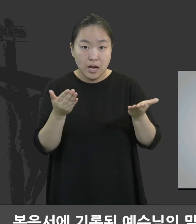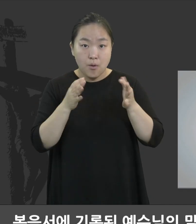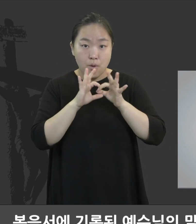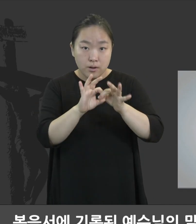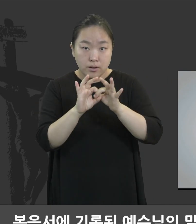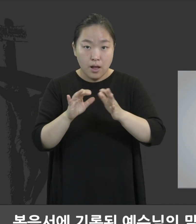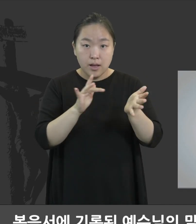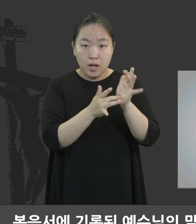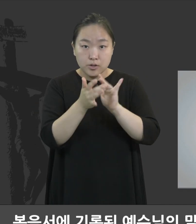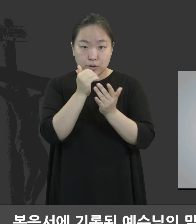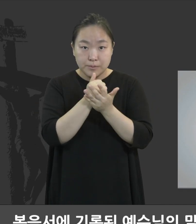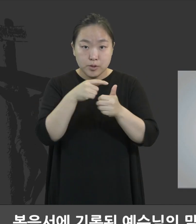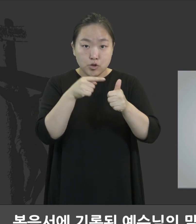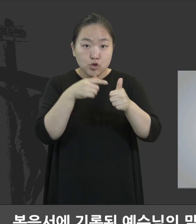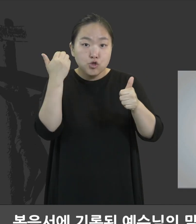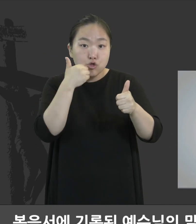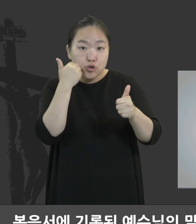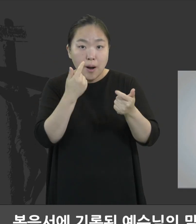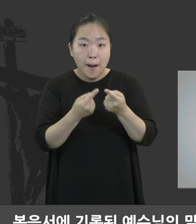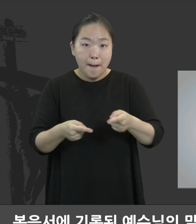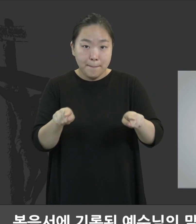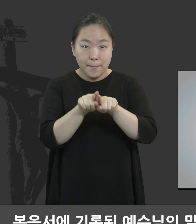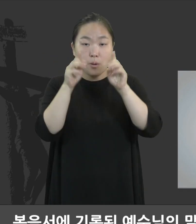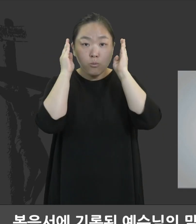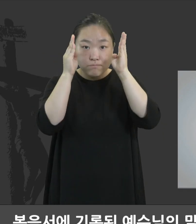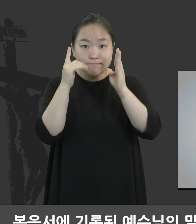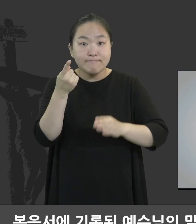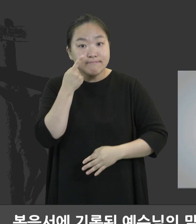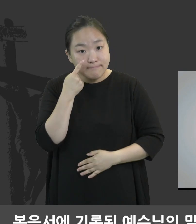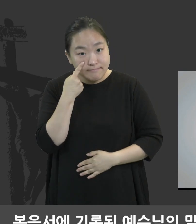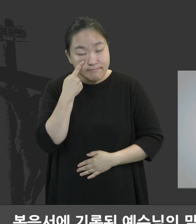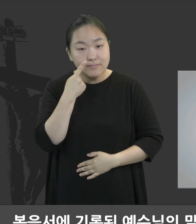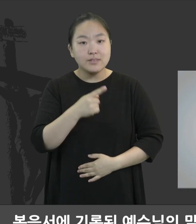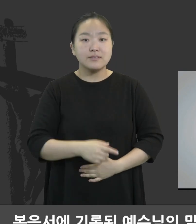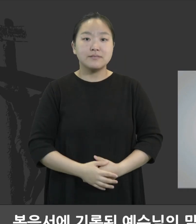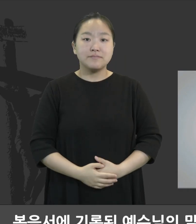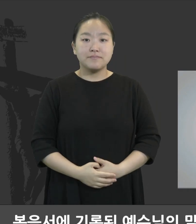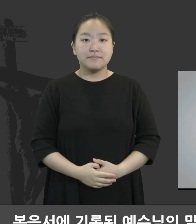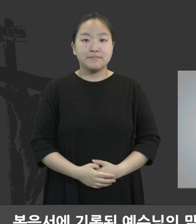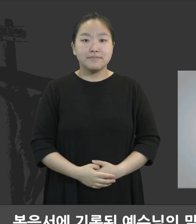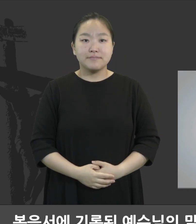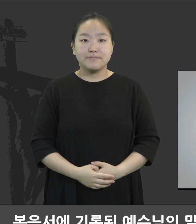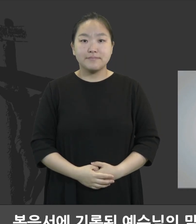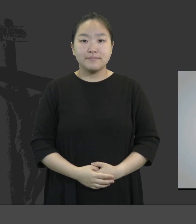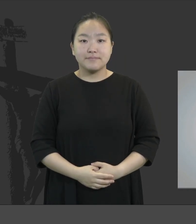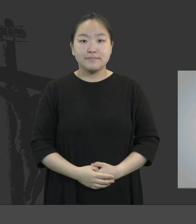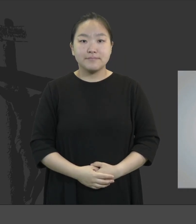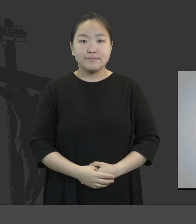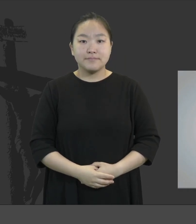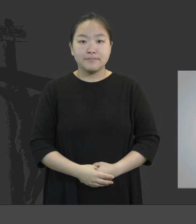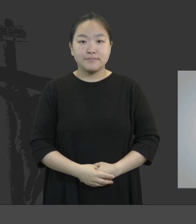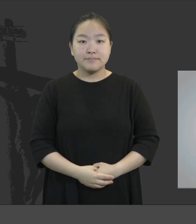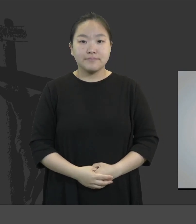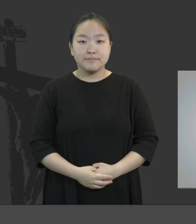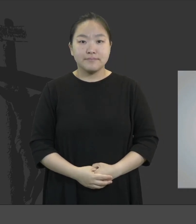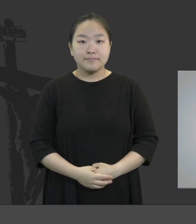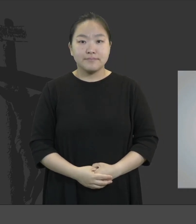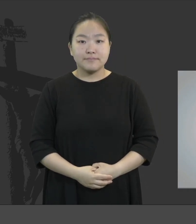말씀과 사역들을 통해 예수님이 어떤 분이신지 함께 알아보도록 하겠습니다.